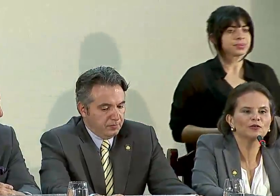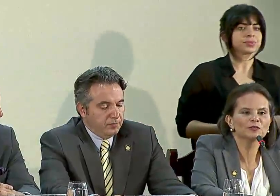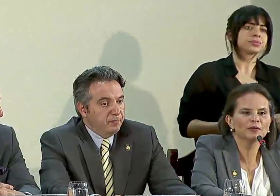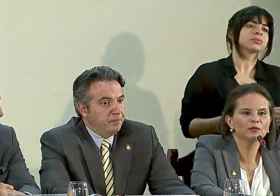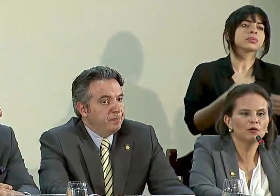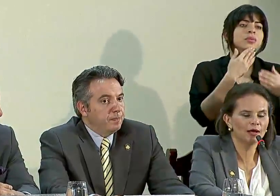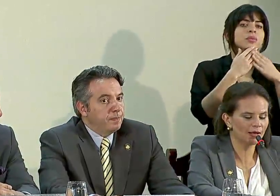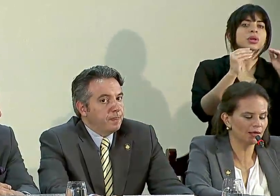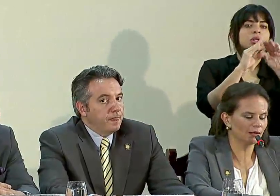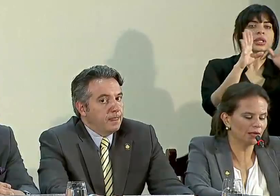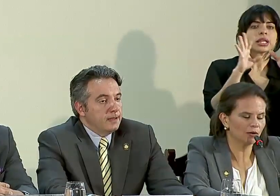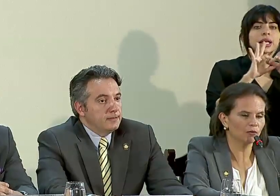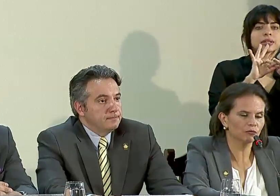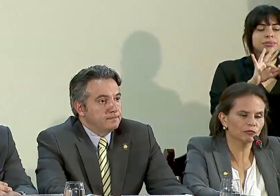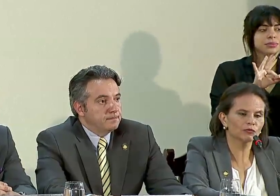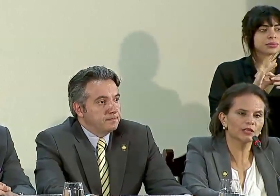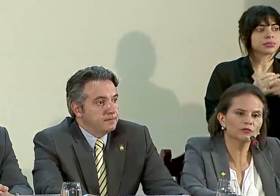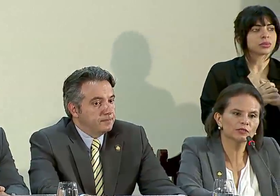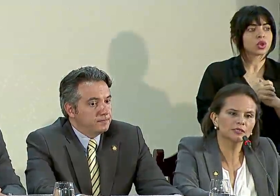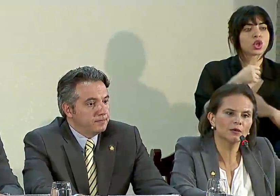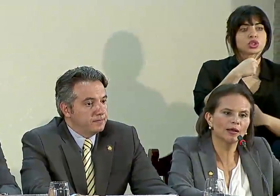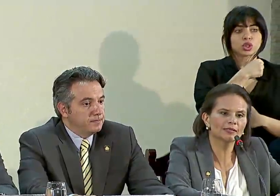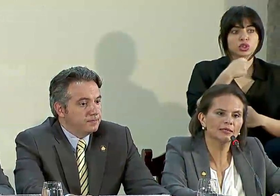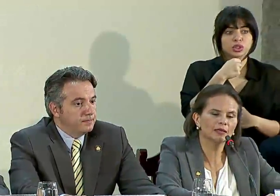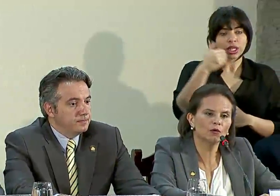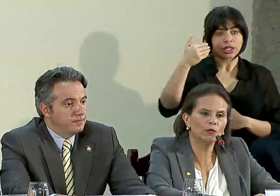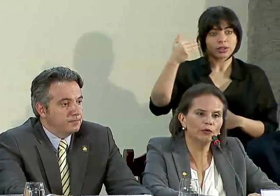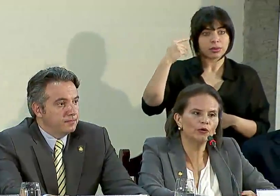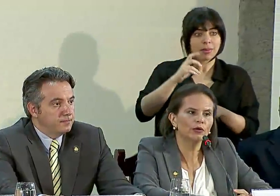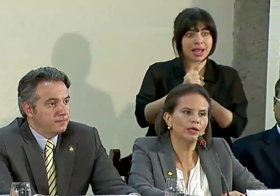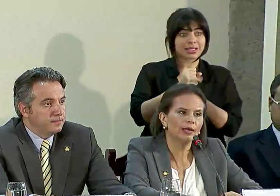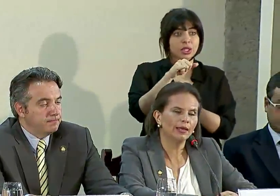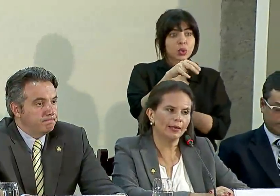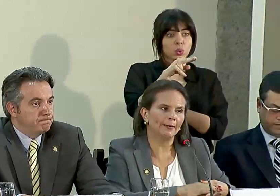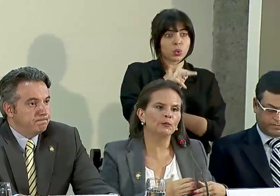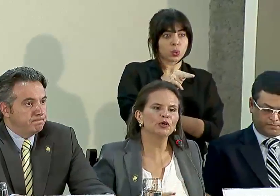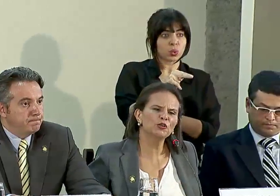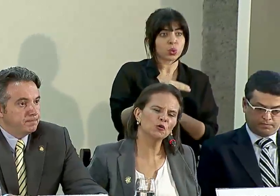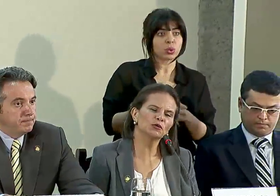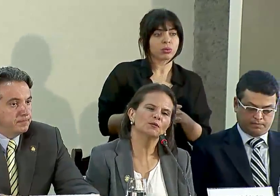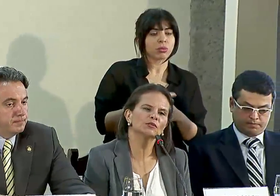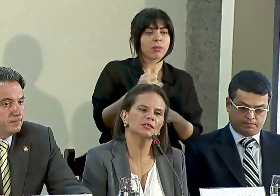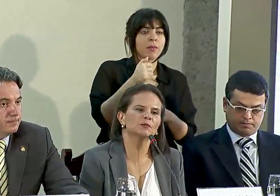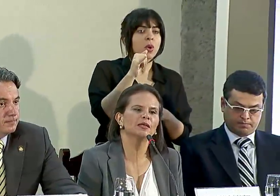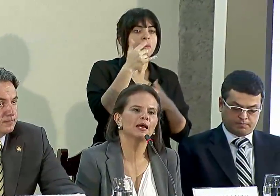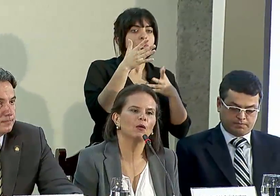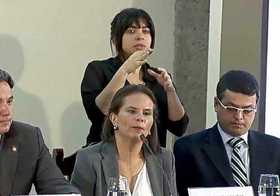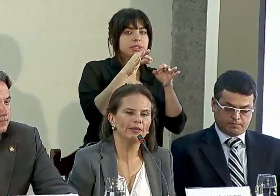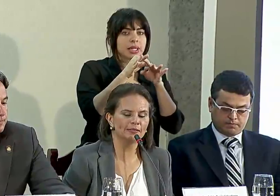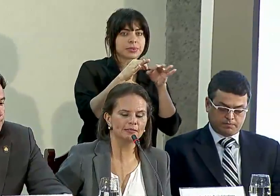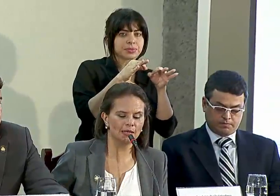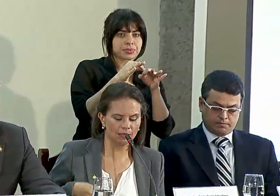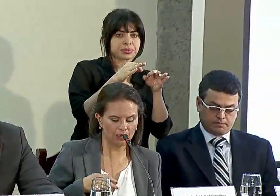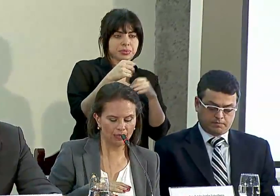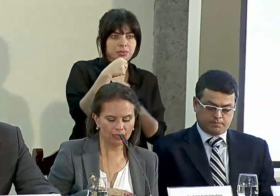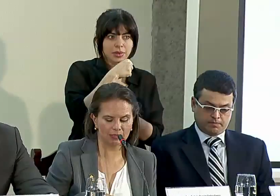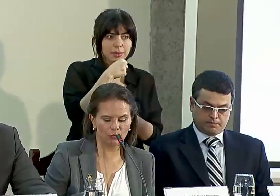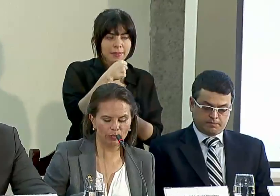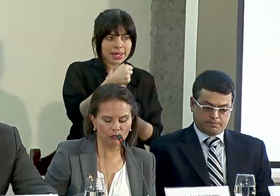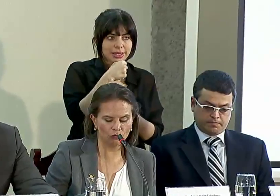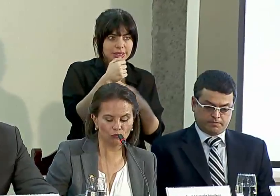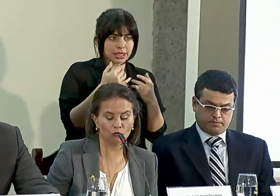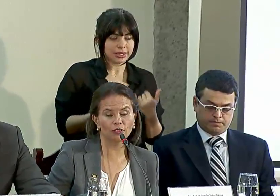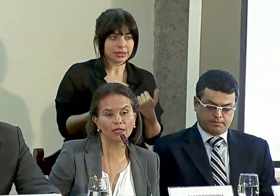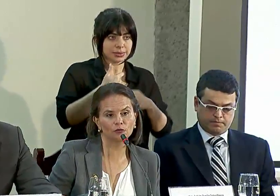Buenos días. Con respecto a los conciertos que se iban a hacer en junio, un poquito como ya hemos explicado a prensa, en